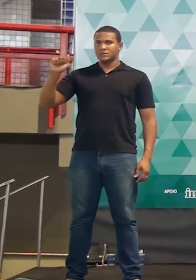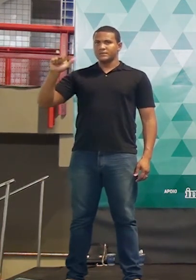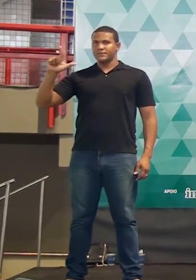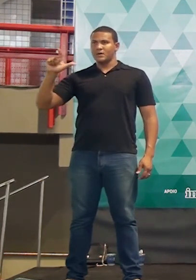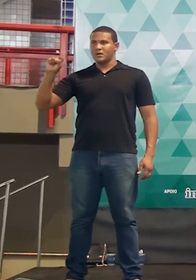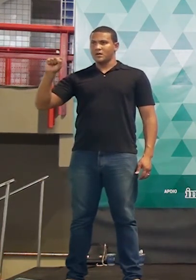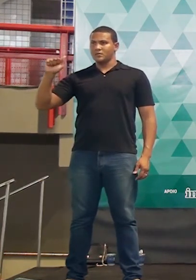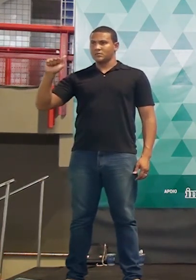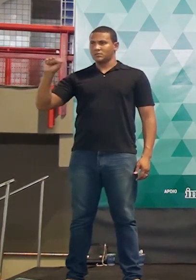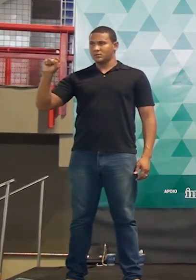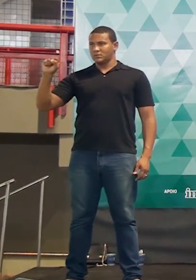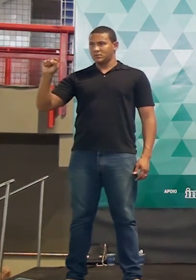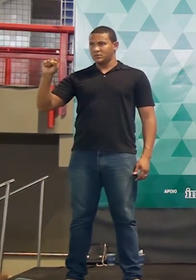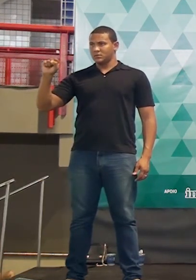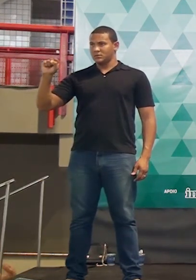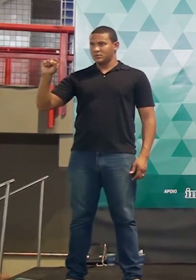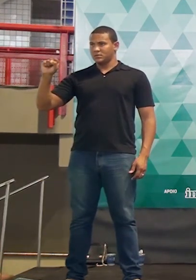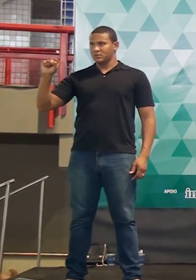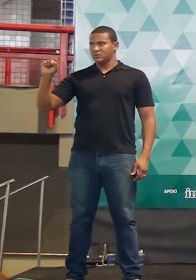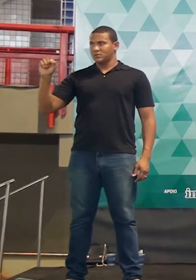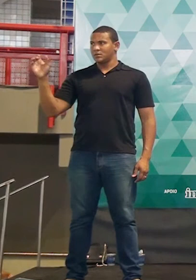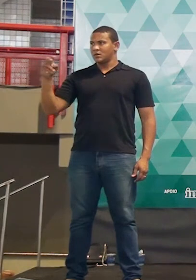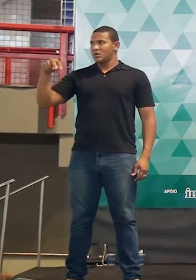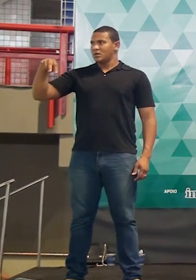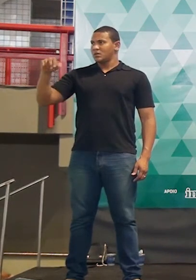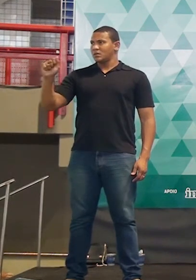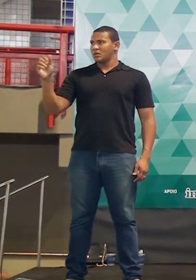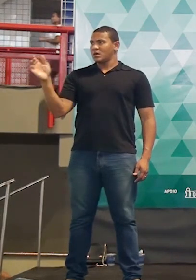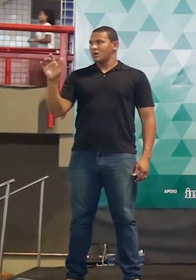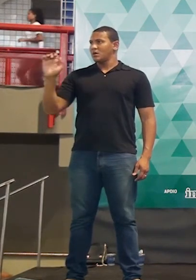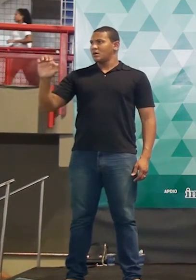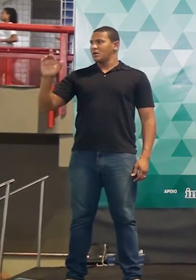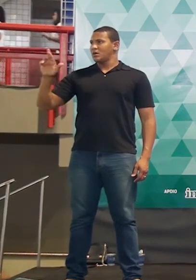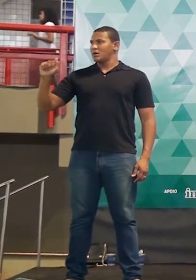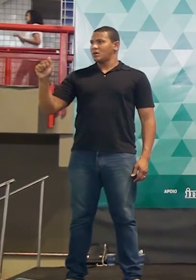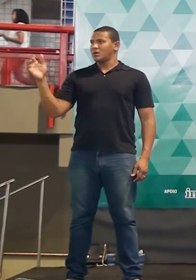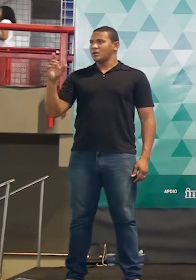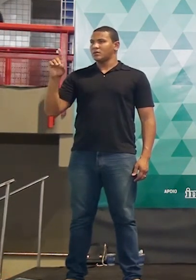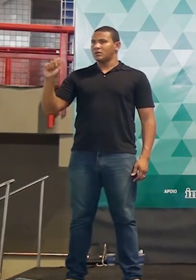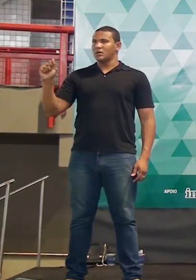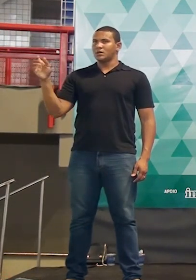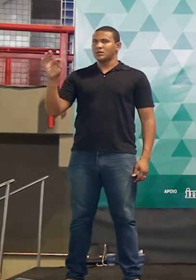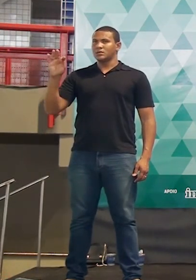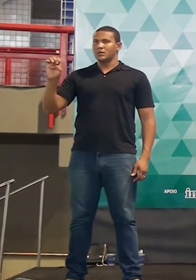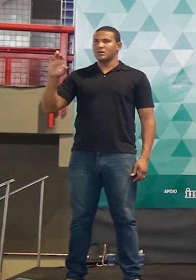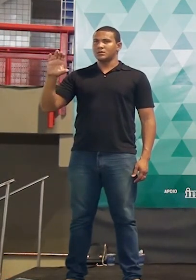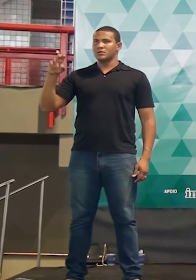notícias falsas na era da tecnologia.